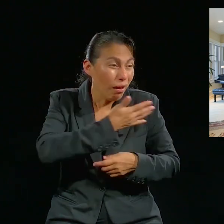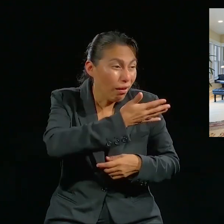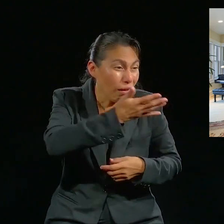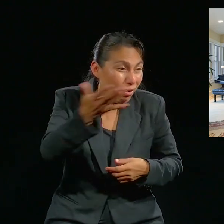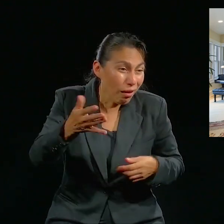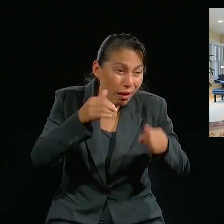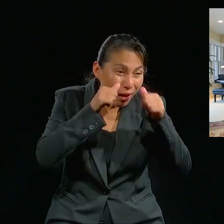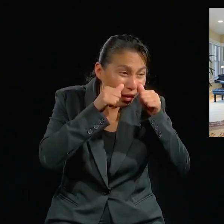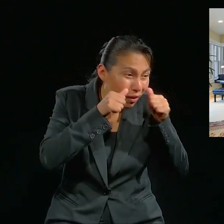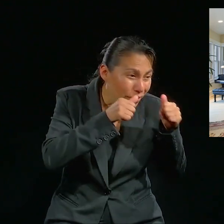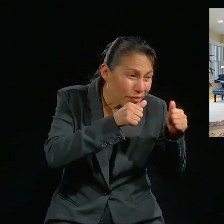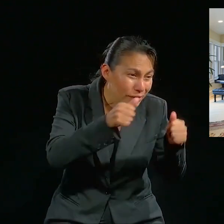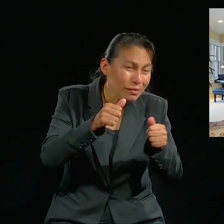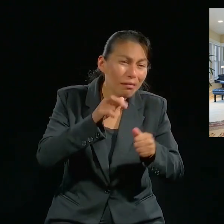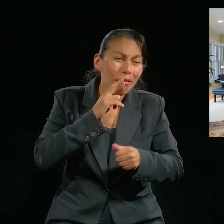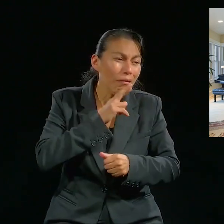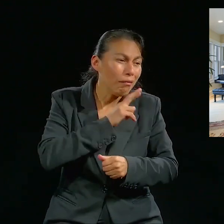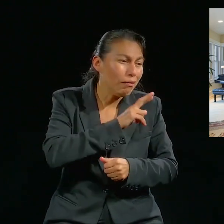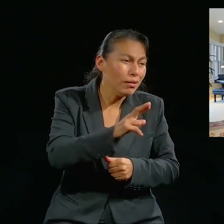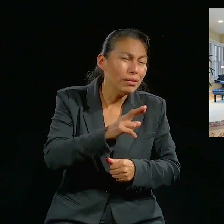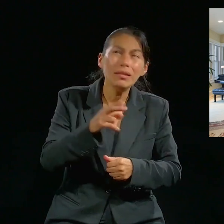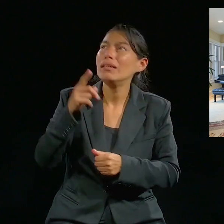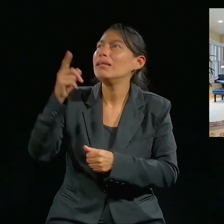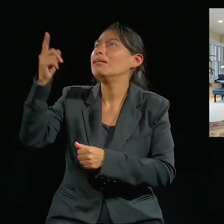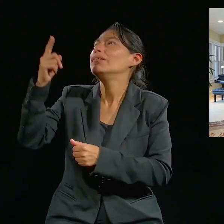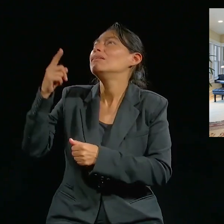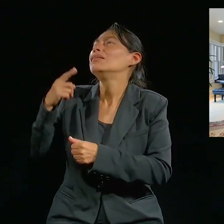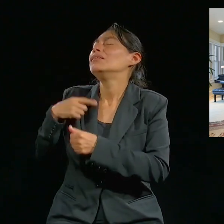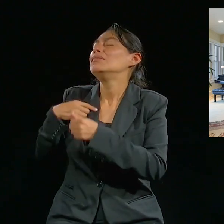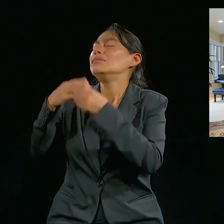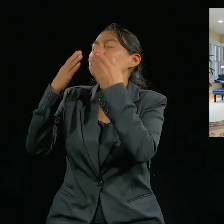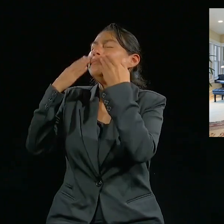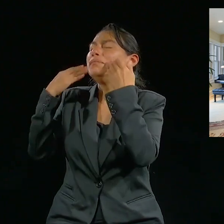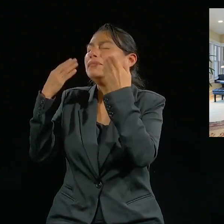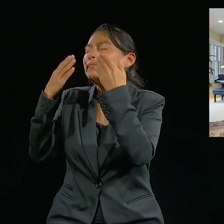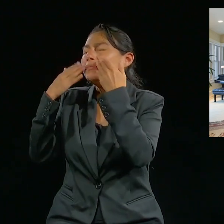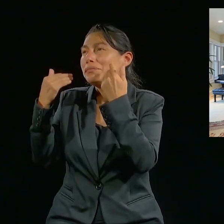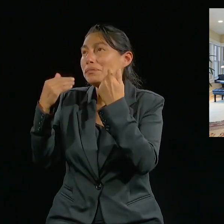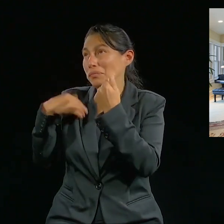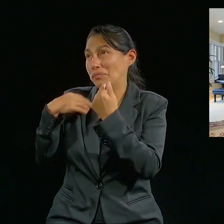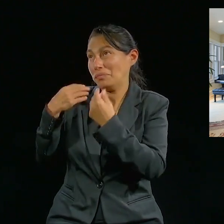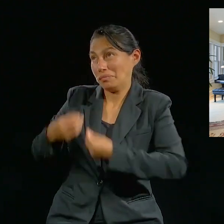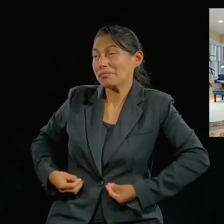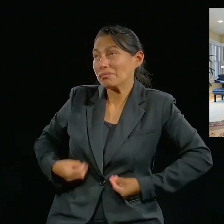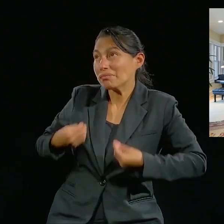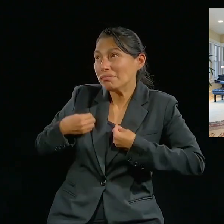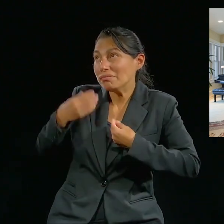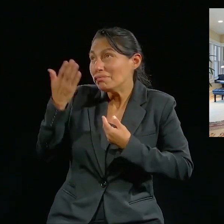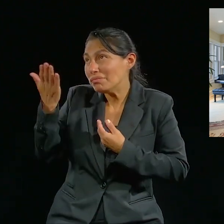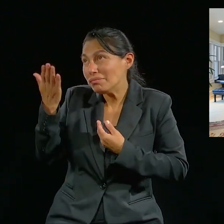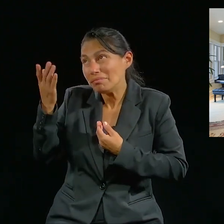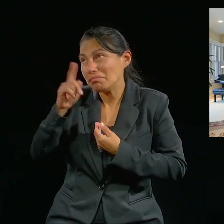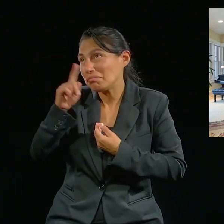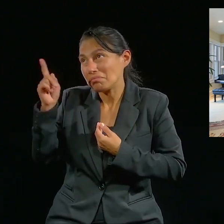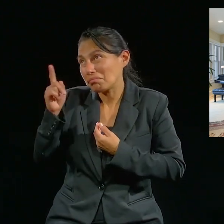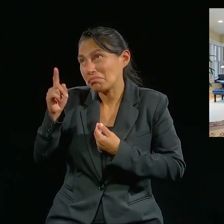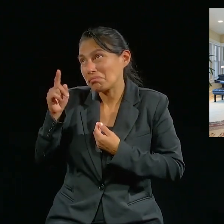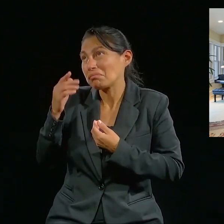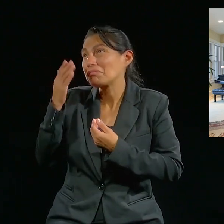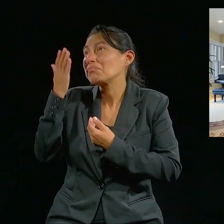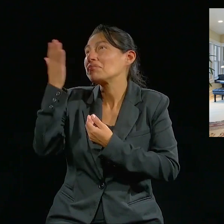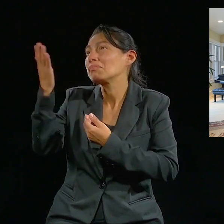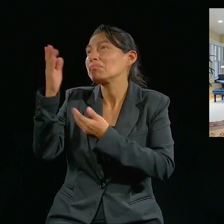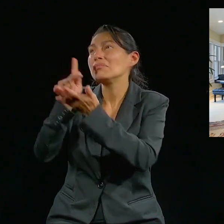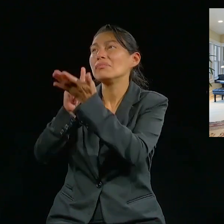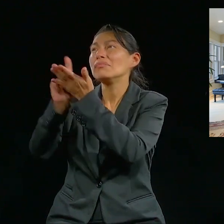tus hijos y tuviste misericordia y yo no te pedí vida solo dije que hicieras